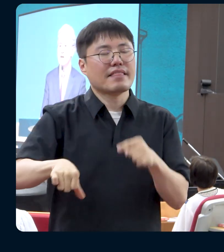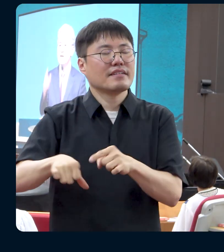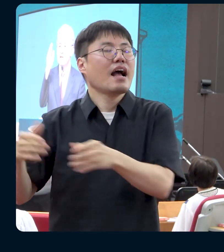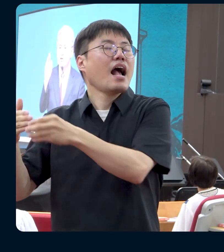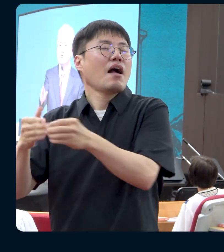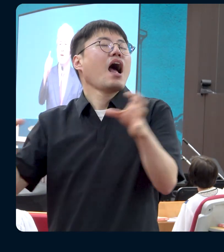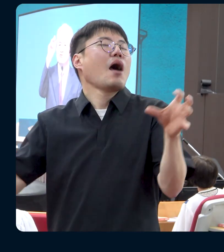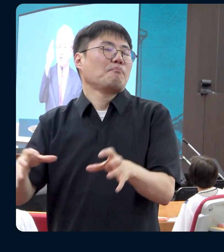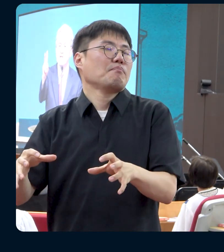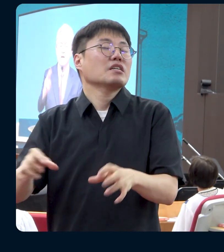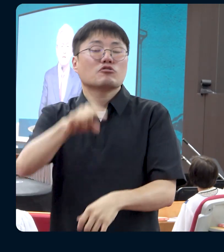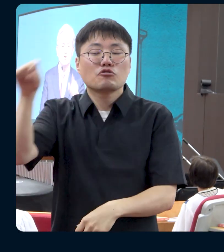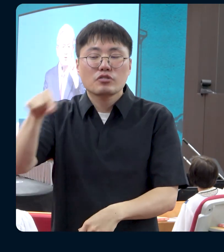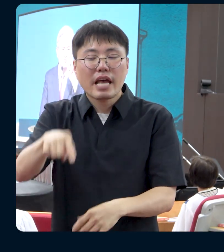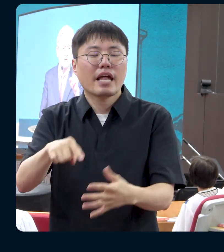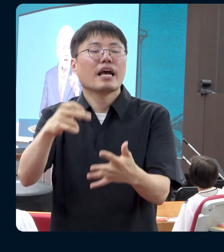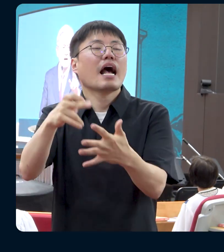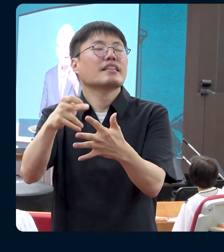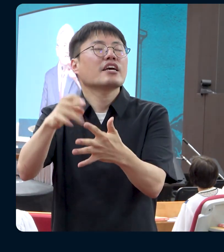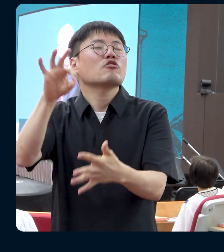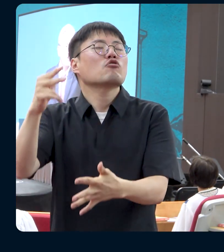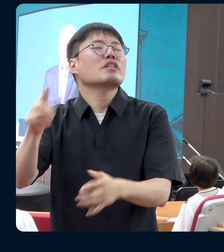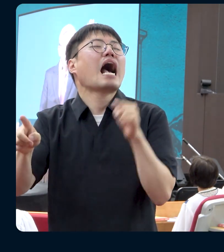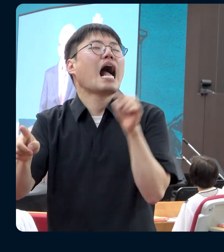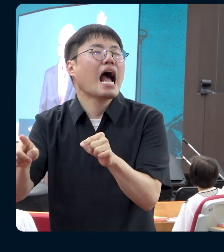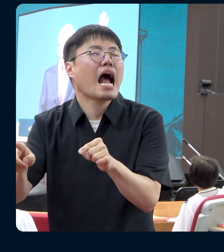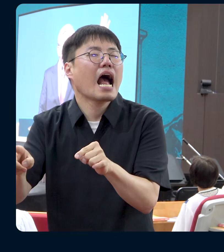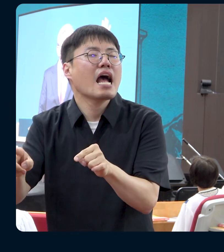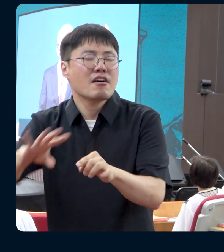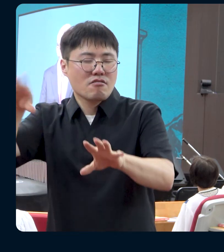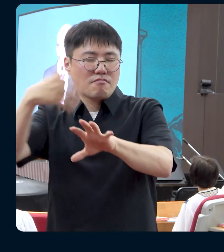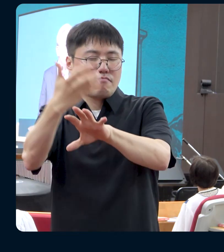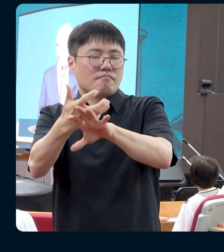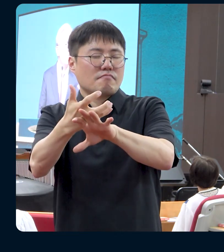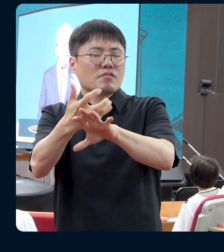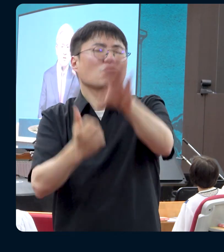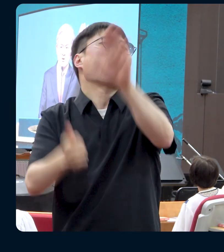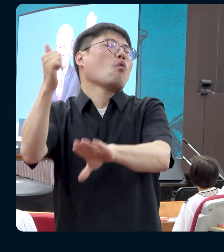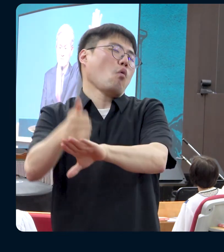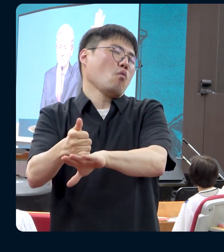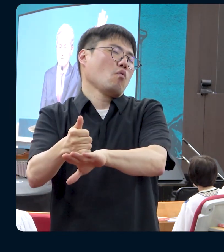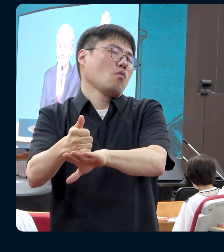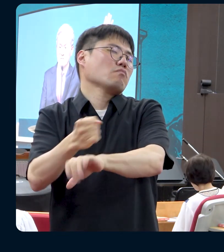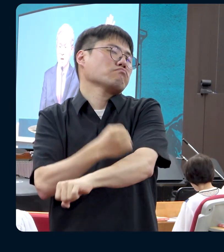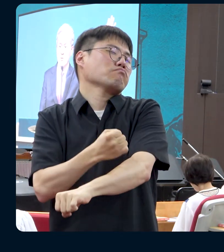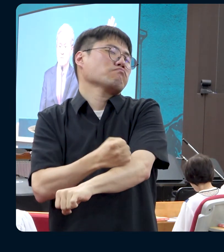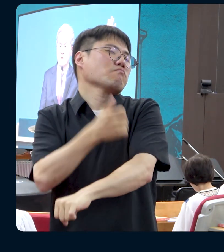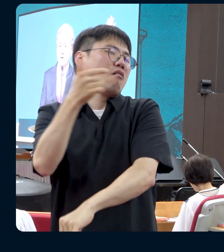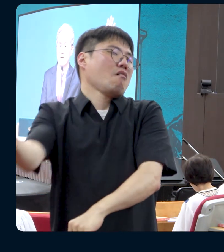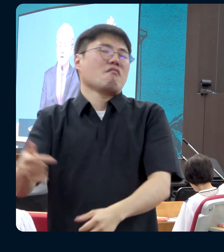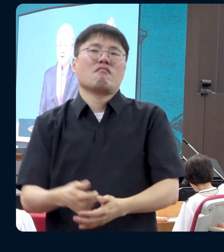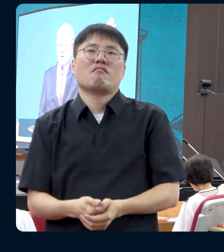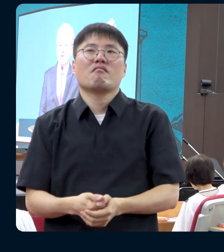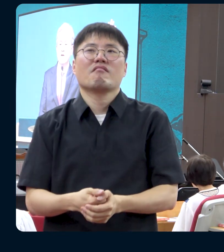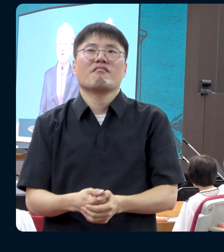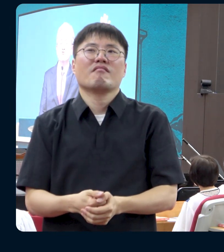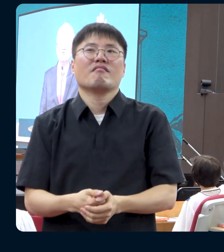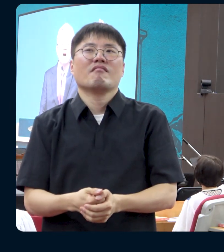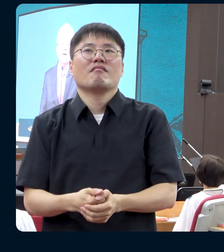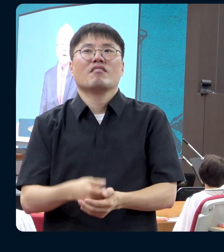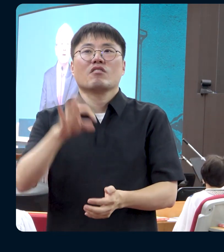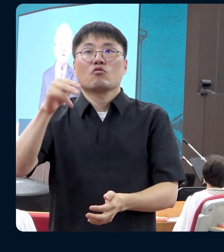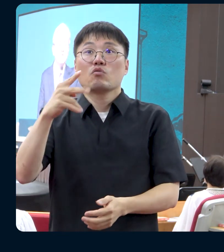그 아들들과 함께 했는데 그 중에 둘째 아들인 유다가 이 혁명을 거의 성공을 시켜요.